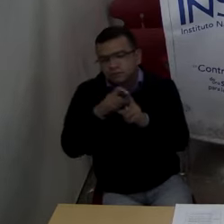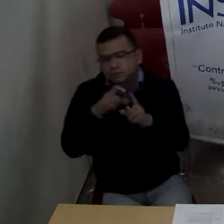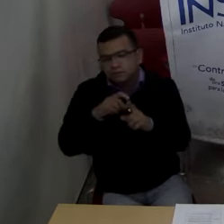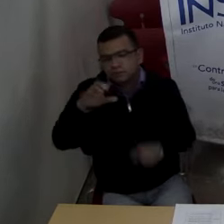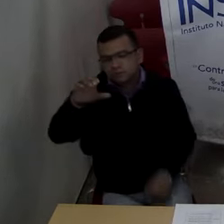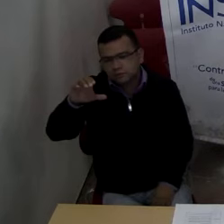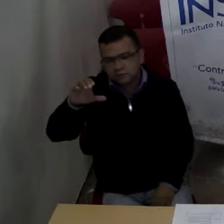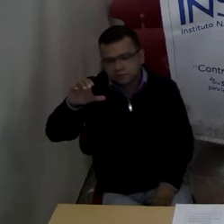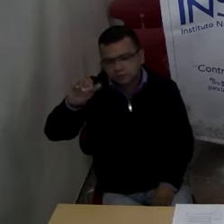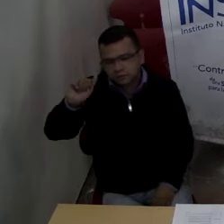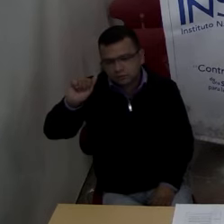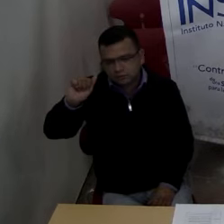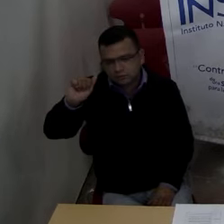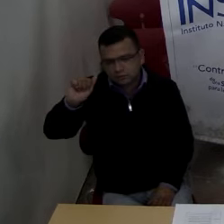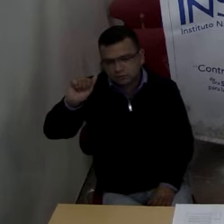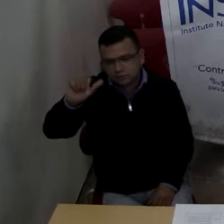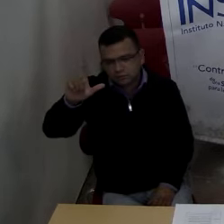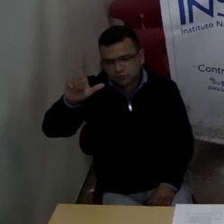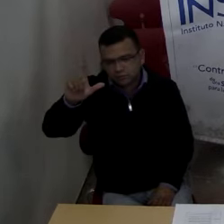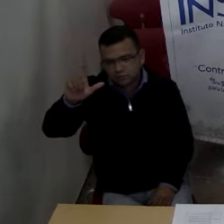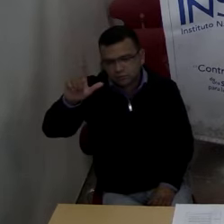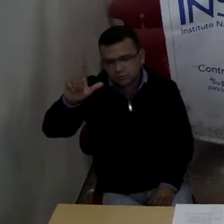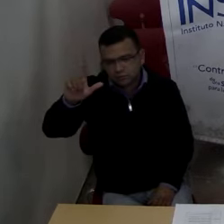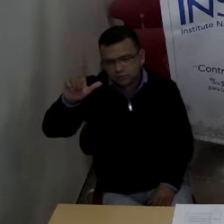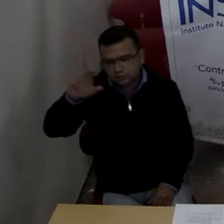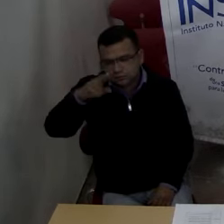nosotros podemos asociar entonces